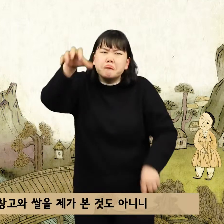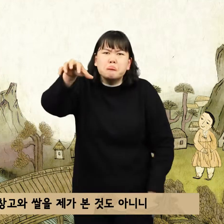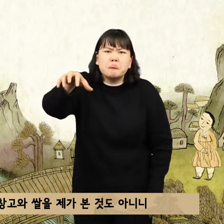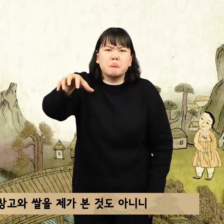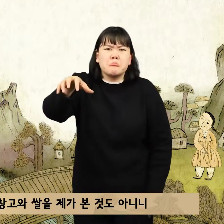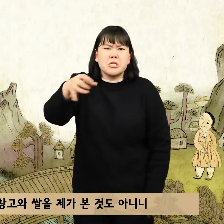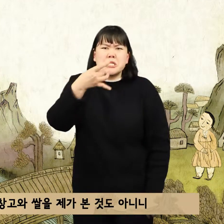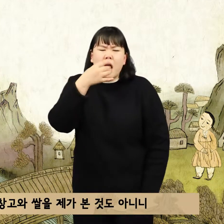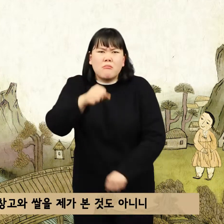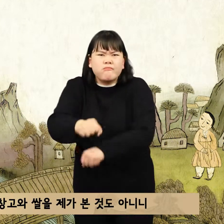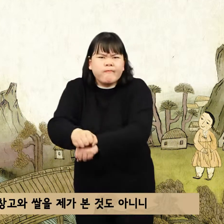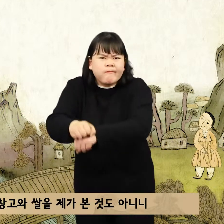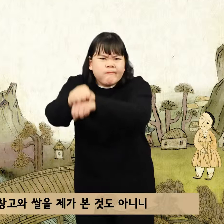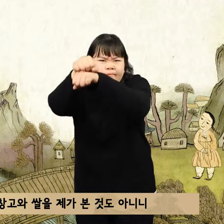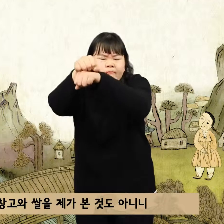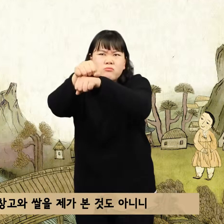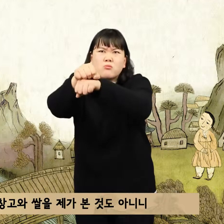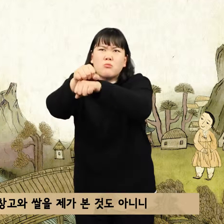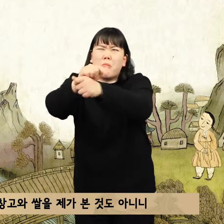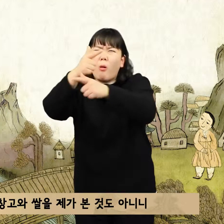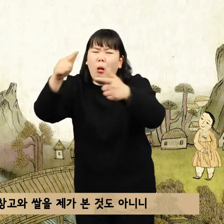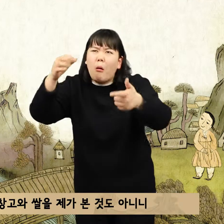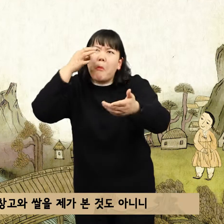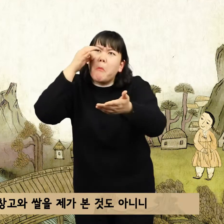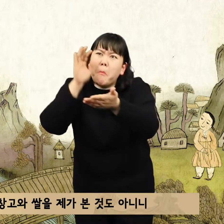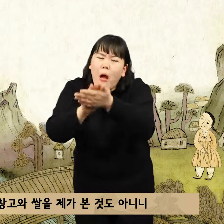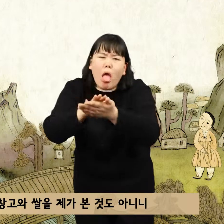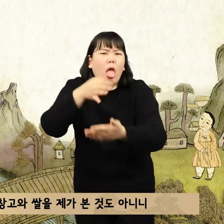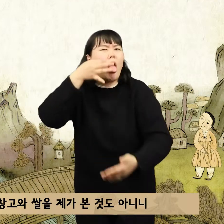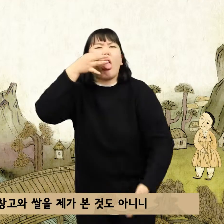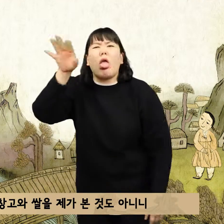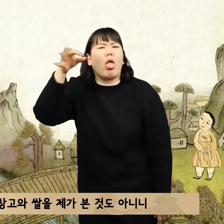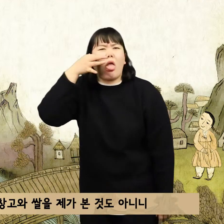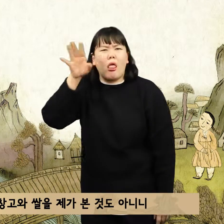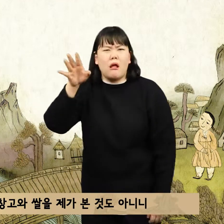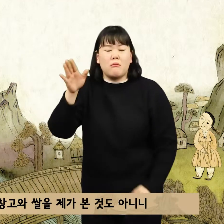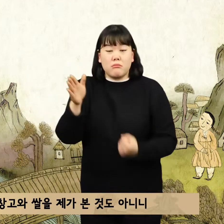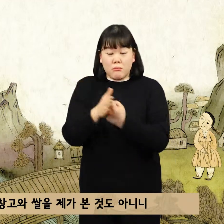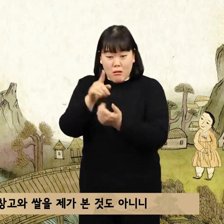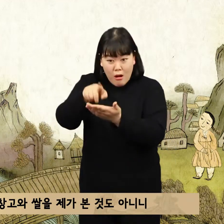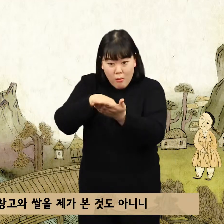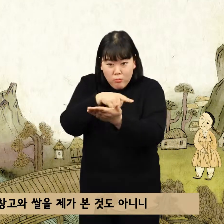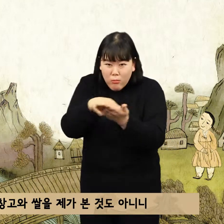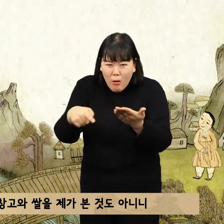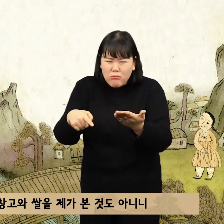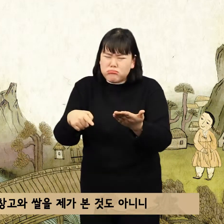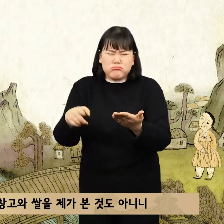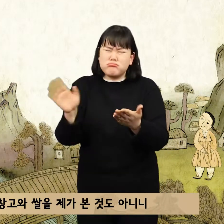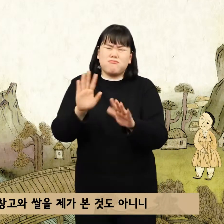또한 저승에 있다는 제 창고와 쌀을 본 것도 아니니